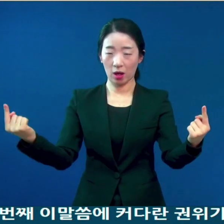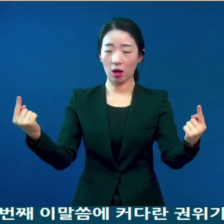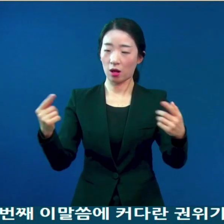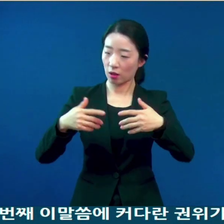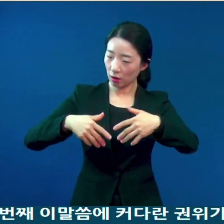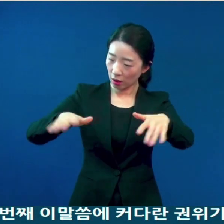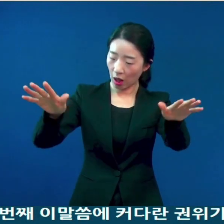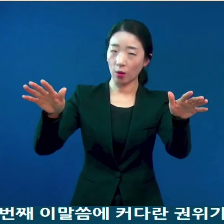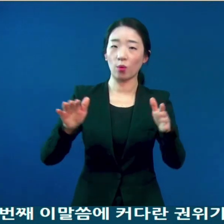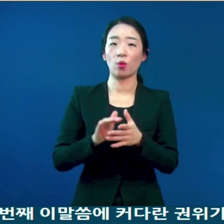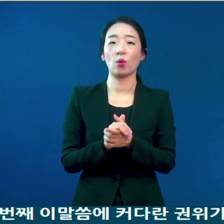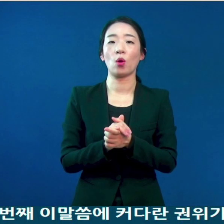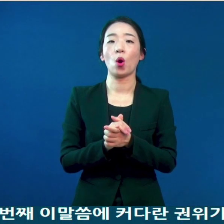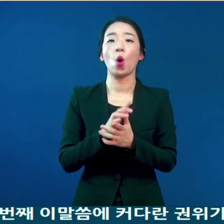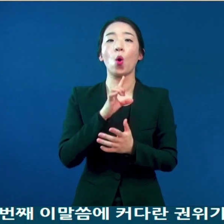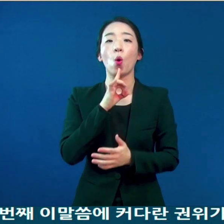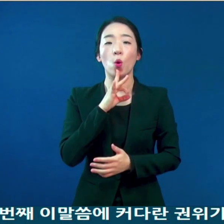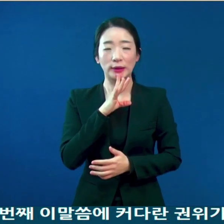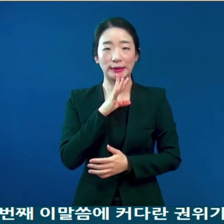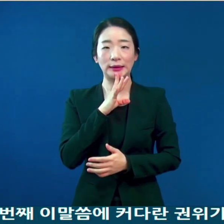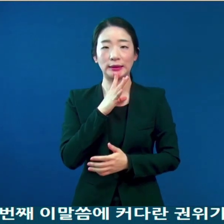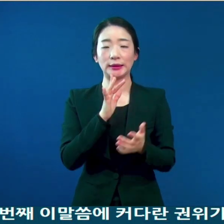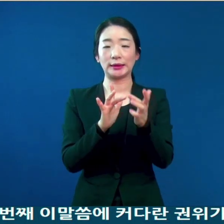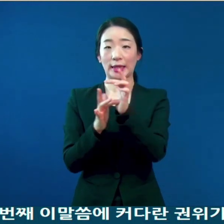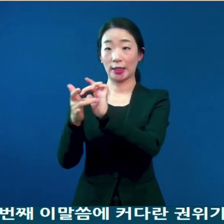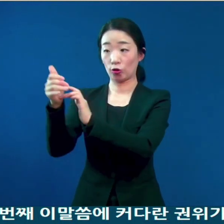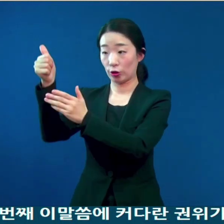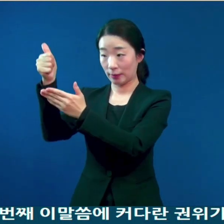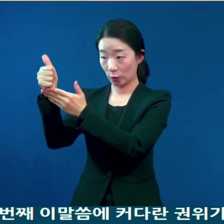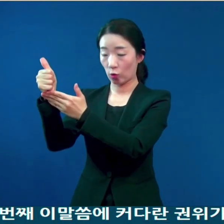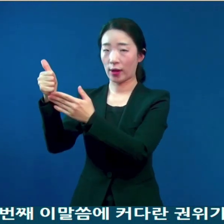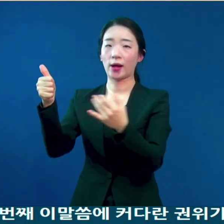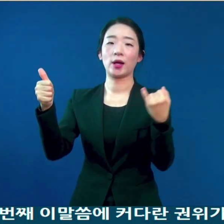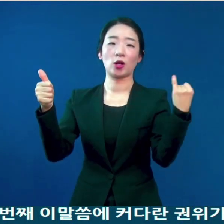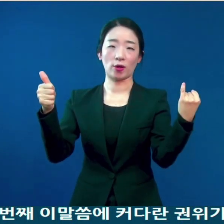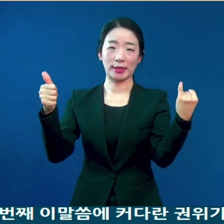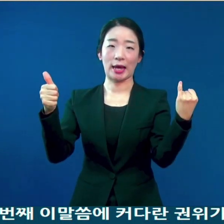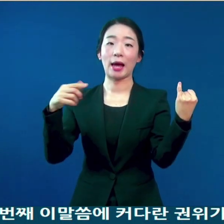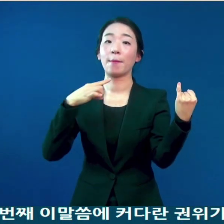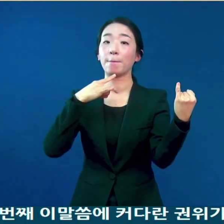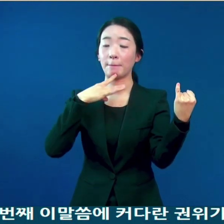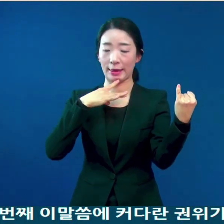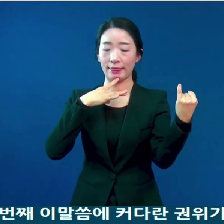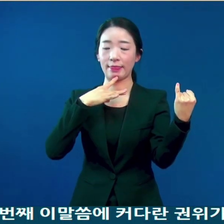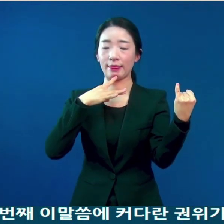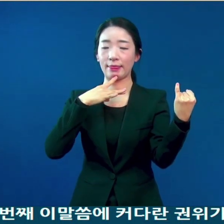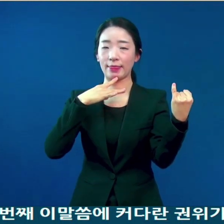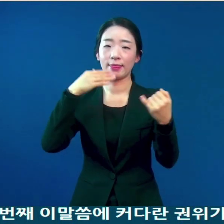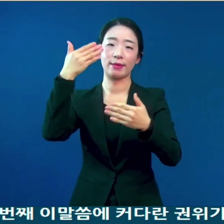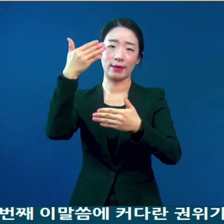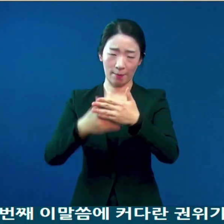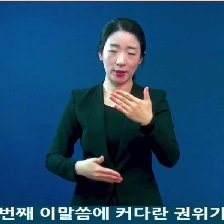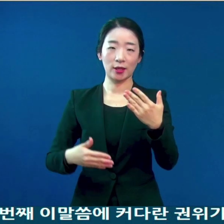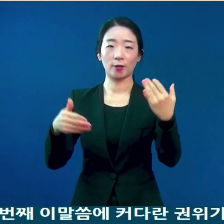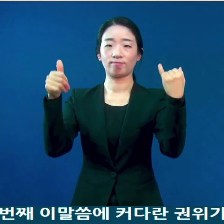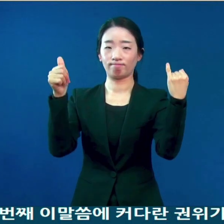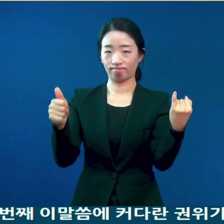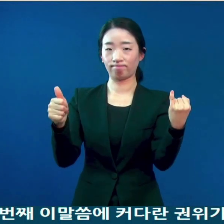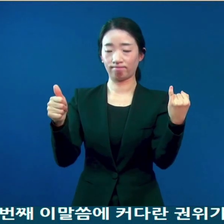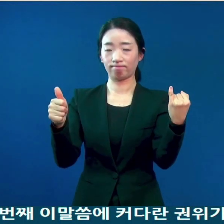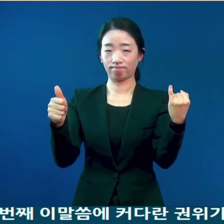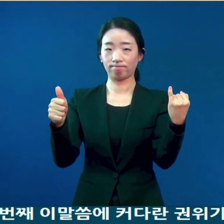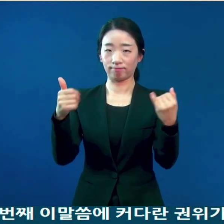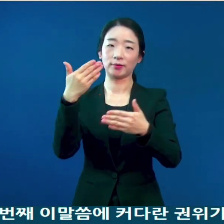오직 예수와 그 가운데 섰는 여자만 남았더라 라고 되어